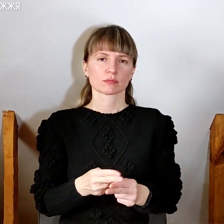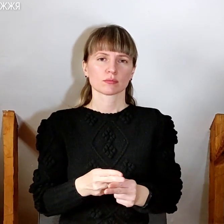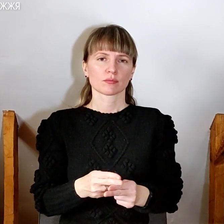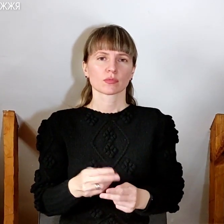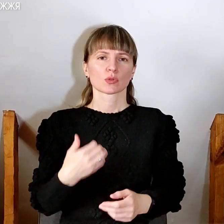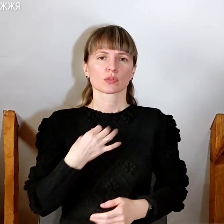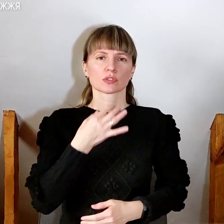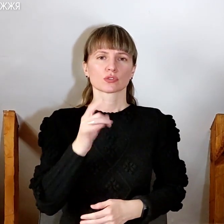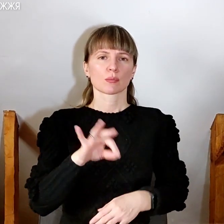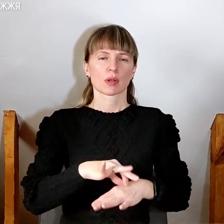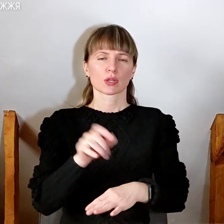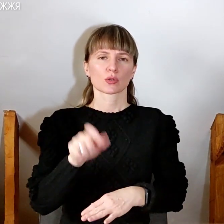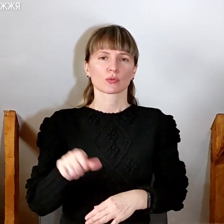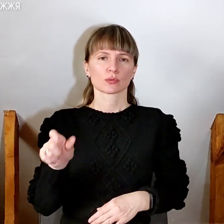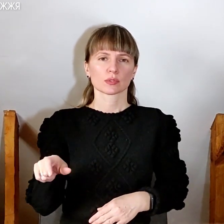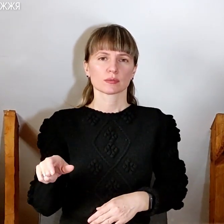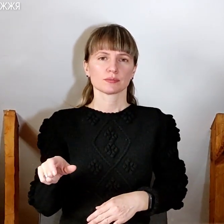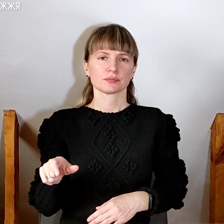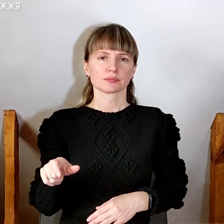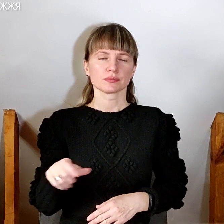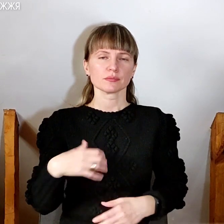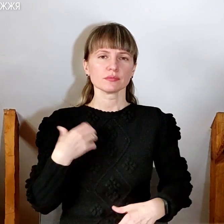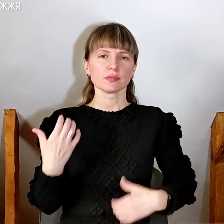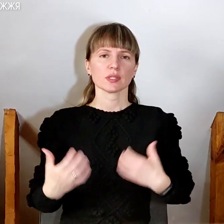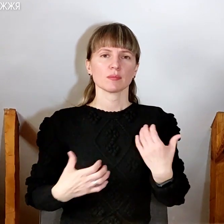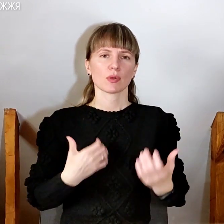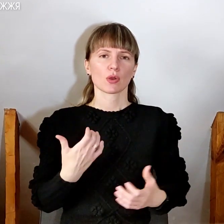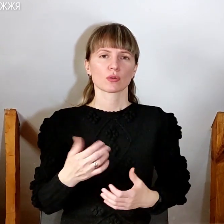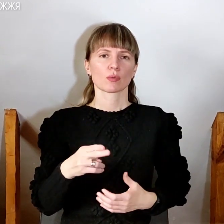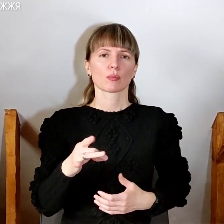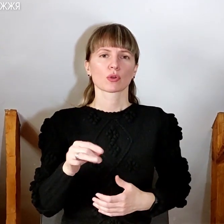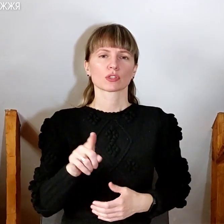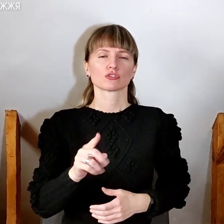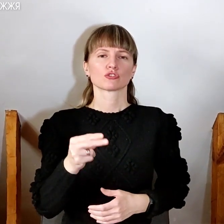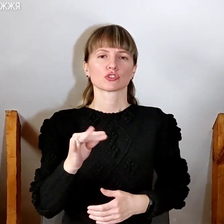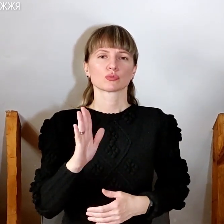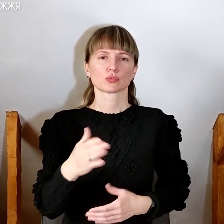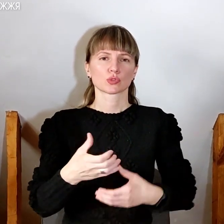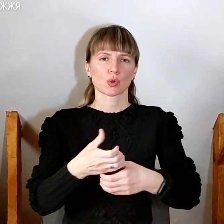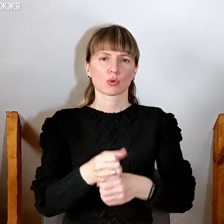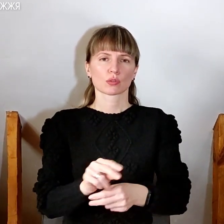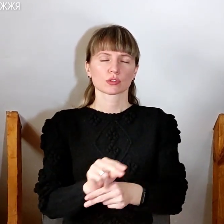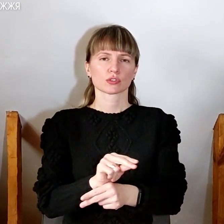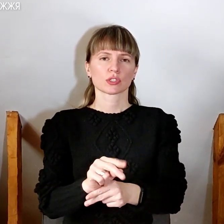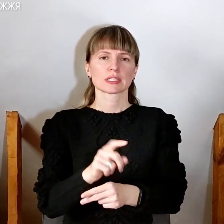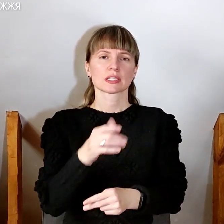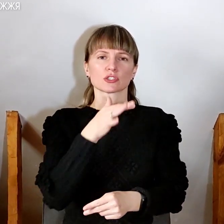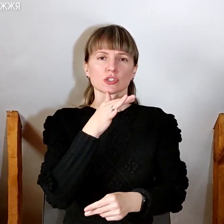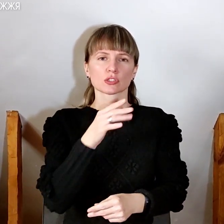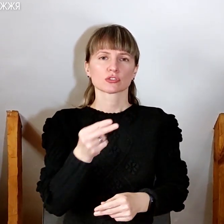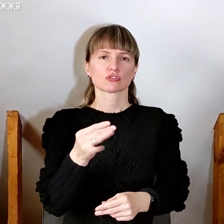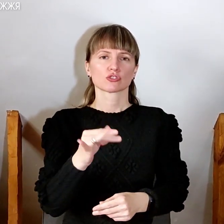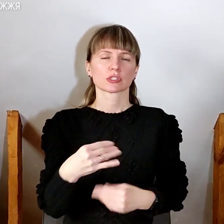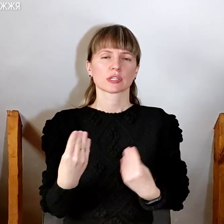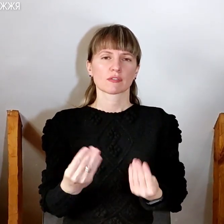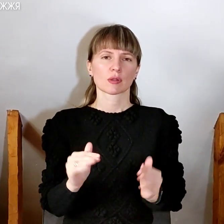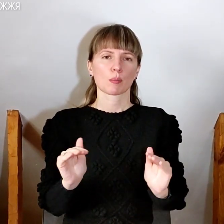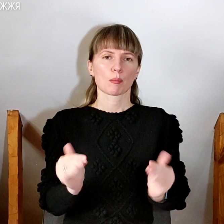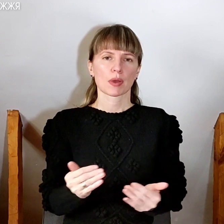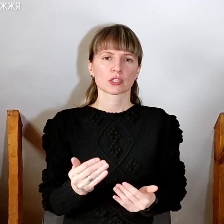що пацієнти непокоїлися, власне, про те, чи будуть скорочені процедури чи за часом, і чи надаватимуть їх менше, оскільки не